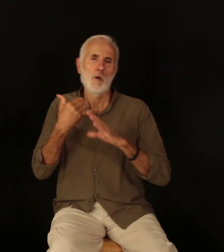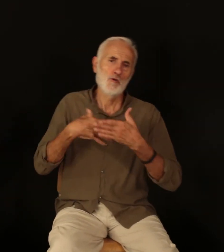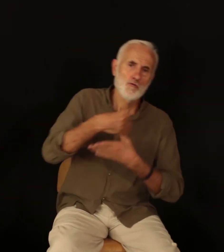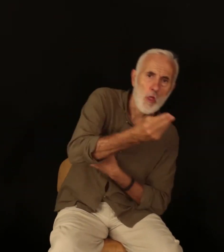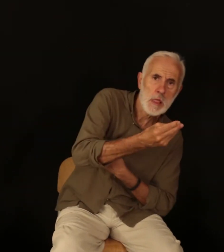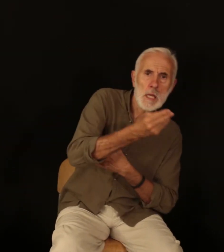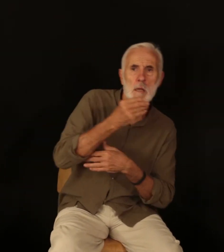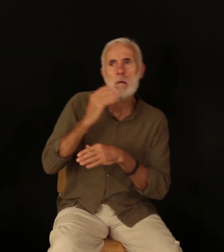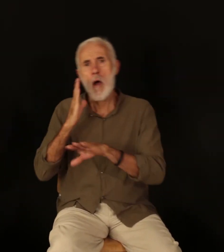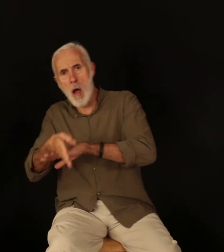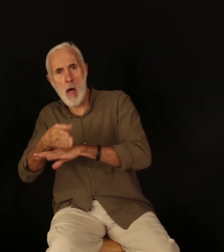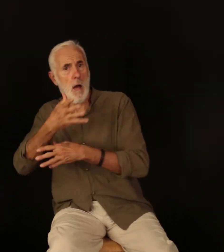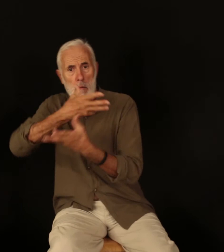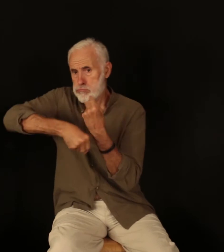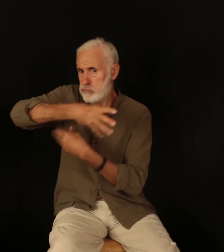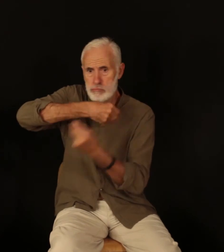l'entend.